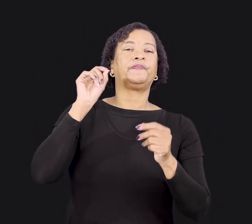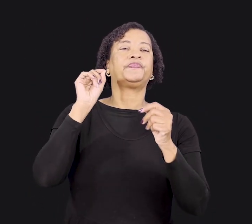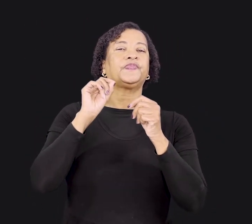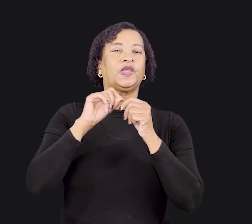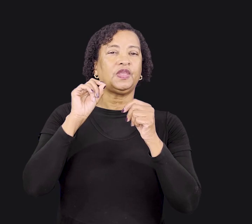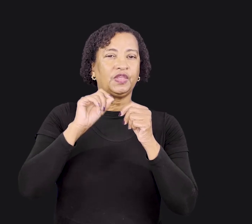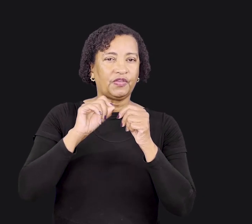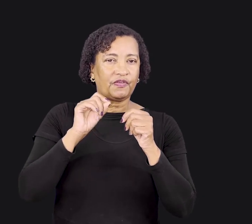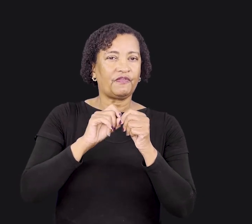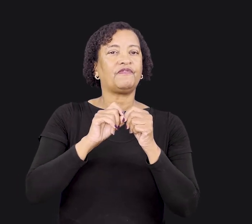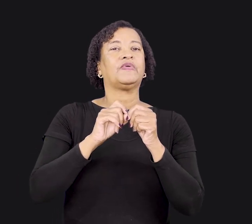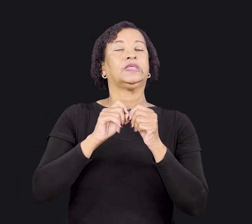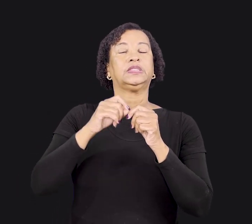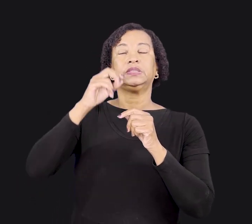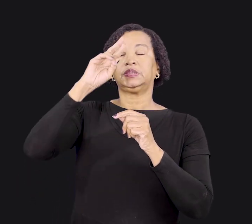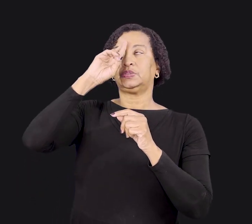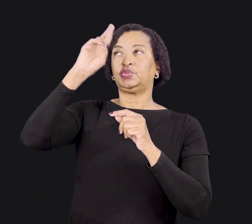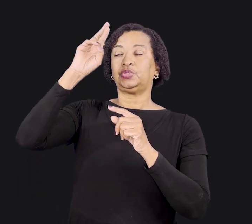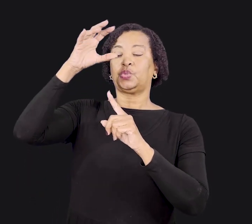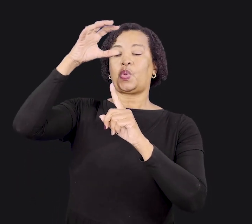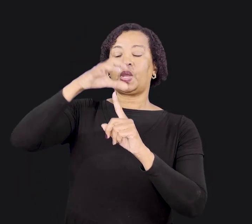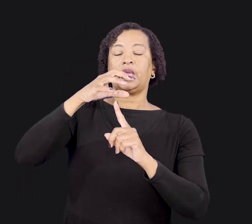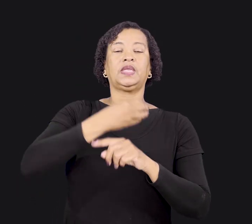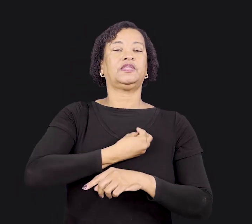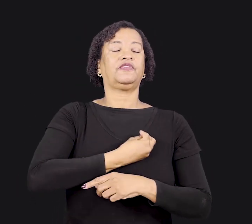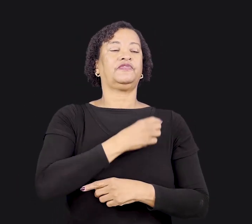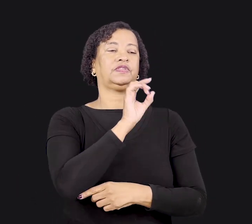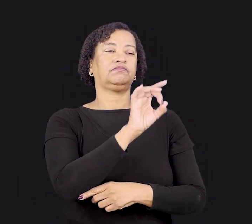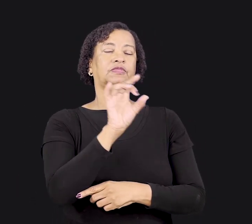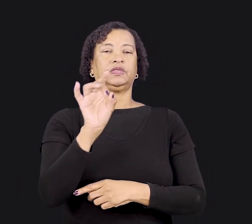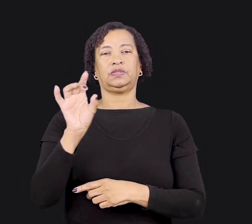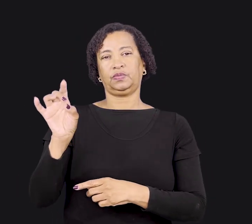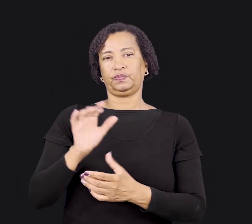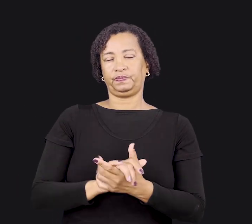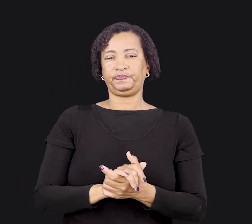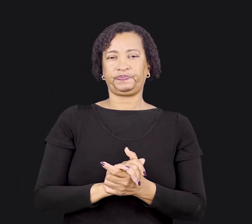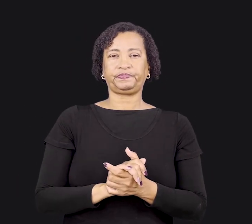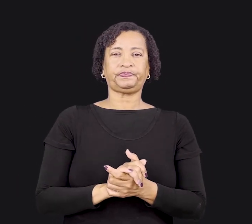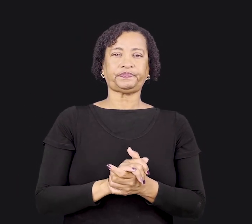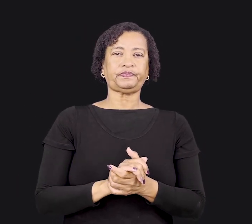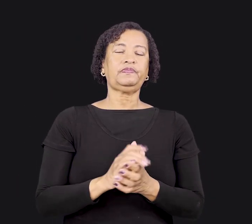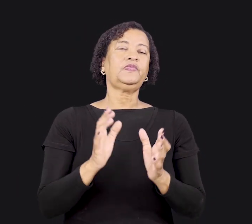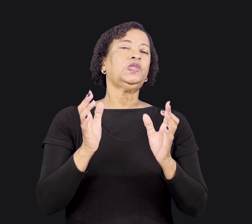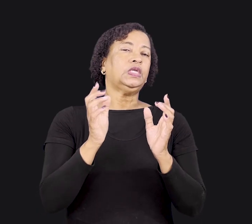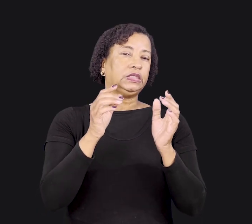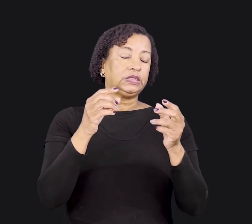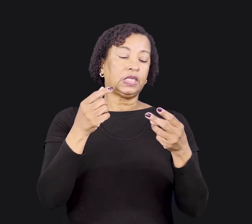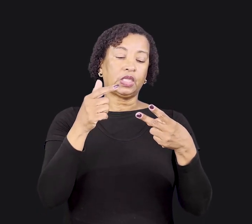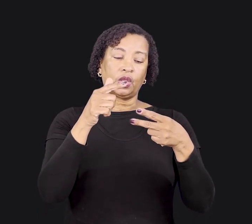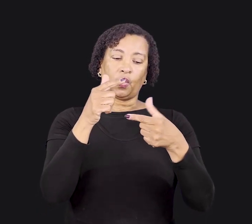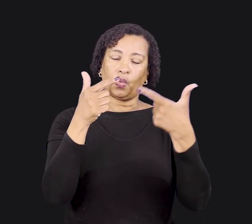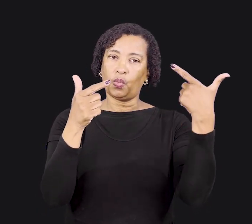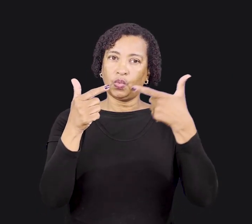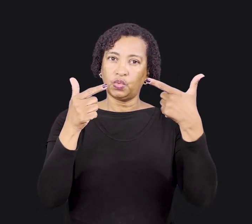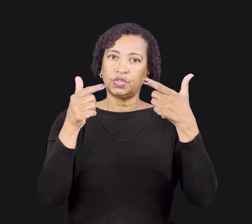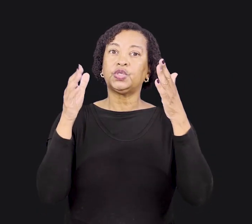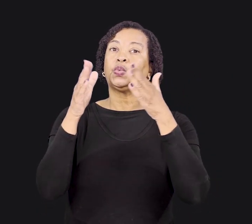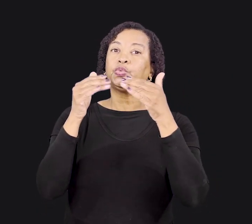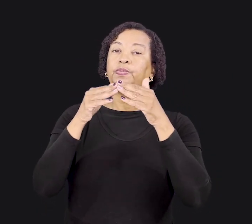o rei de suas vidas. Jesus parafraseou esse segundo pedido providencial com o segundo pedido: seja feita a